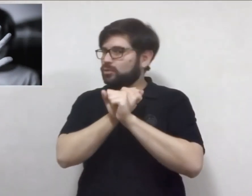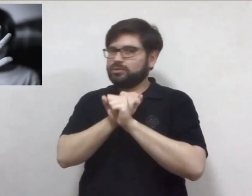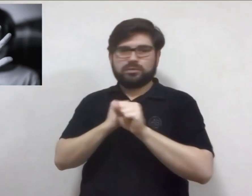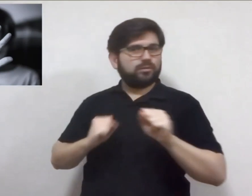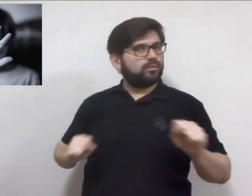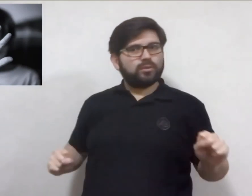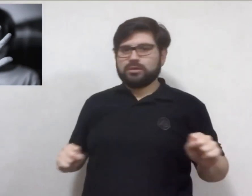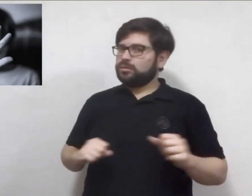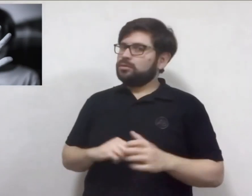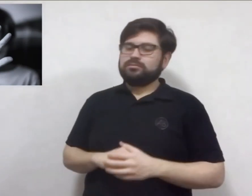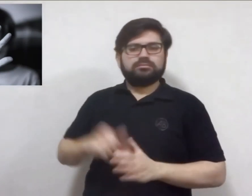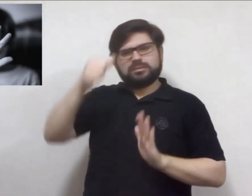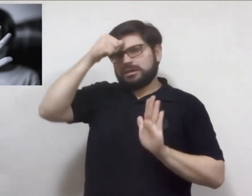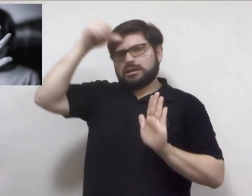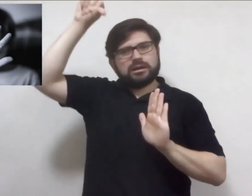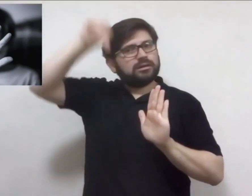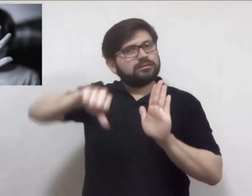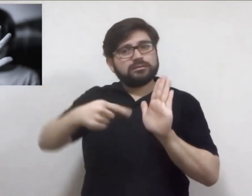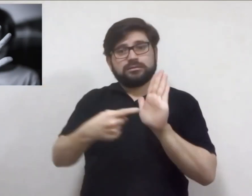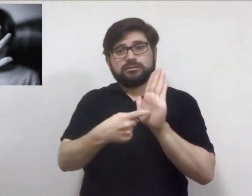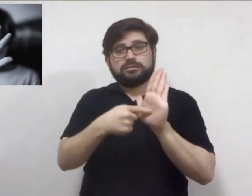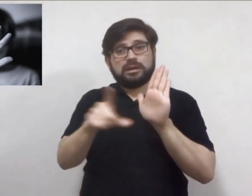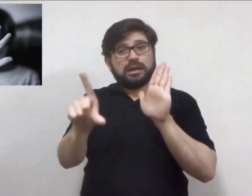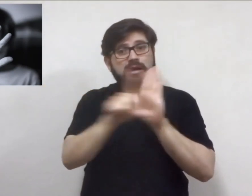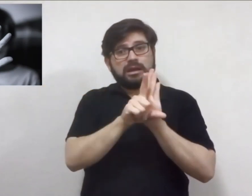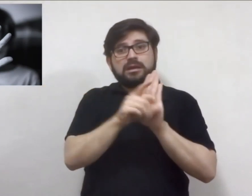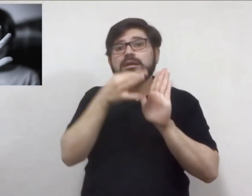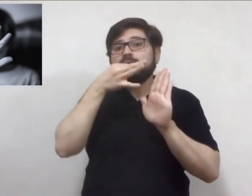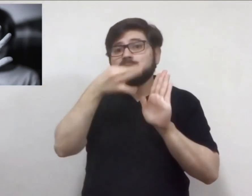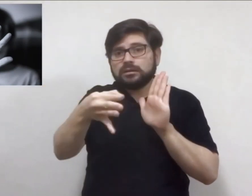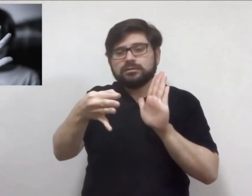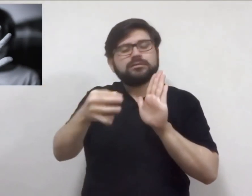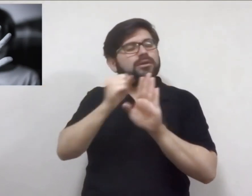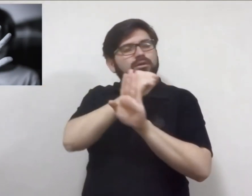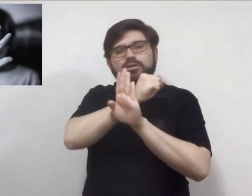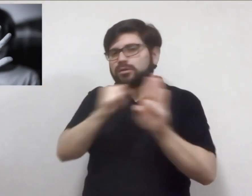publicarlo. También está prohibido y se castiga como